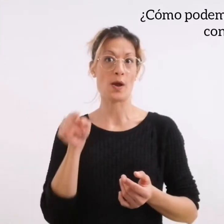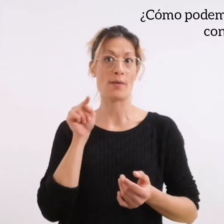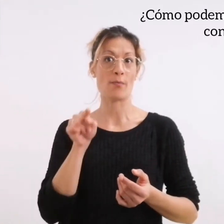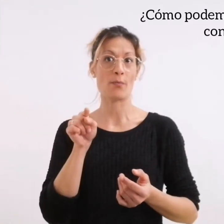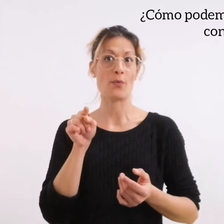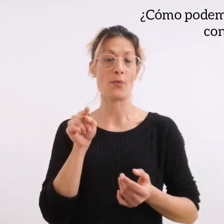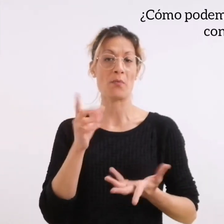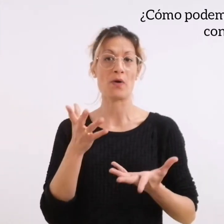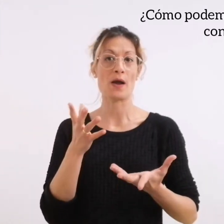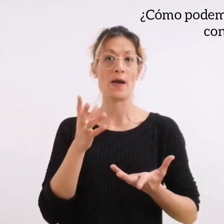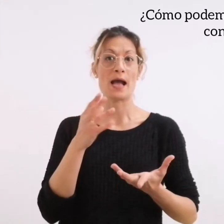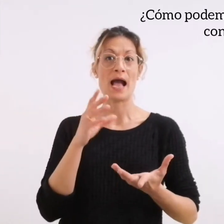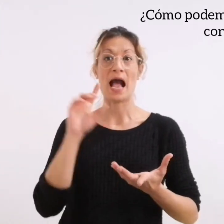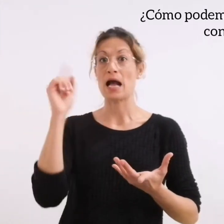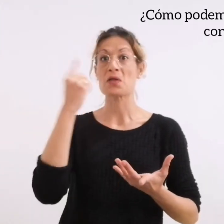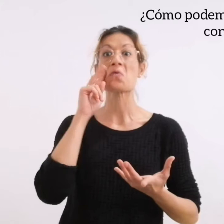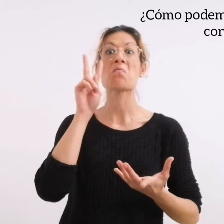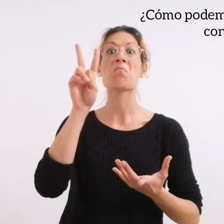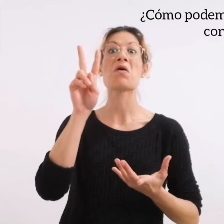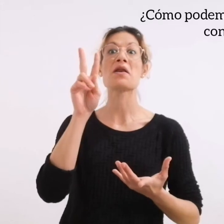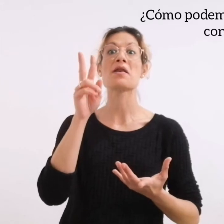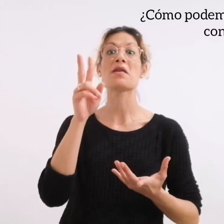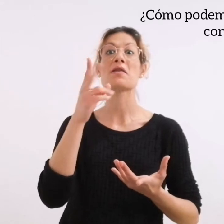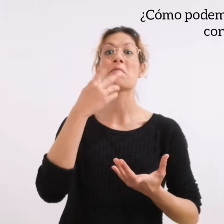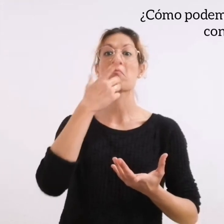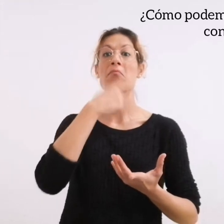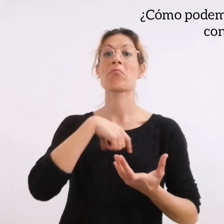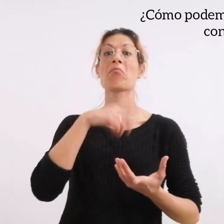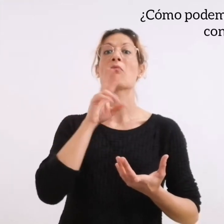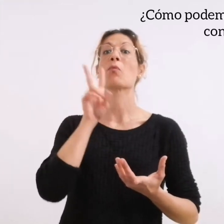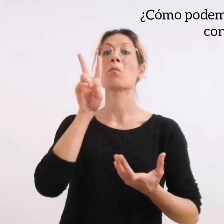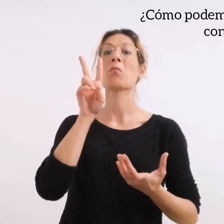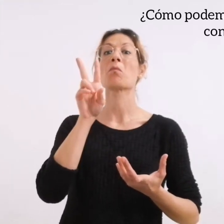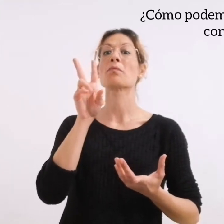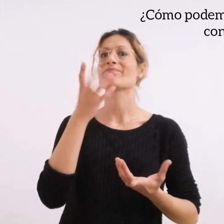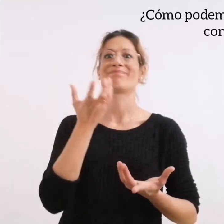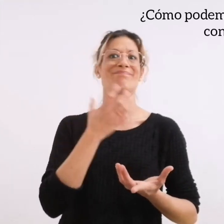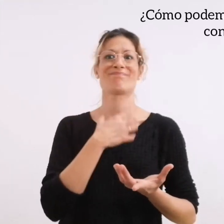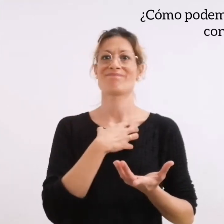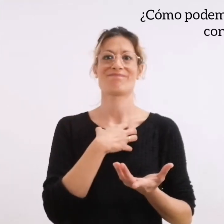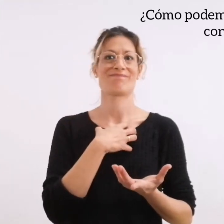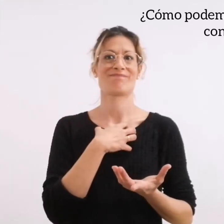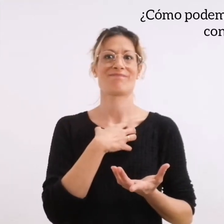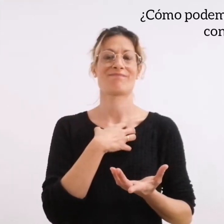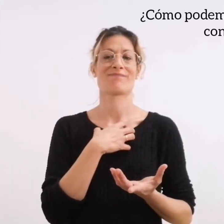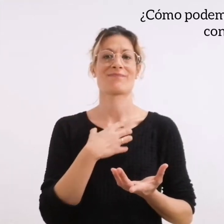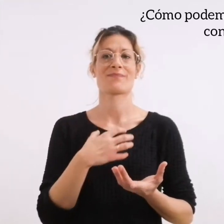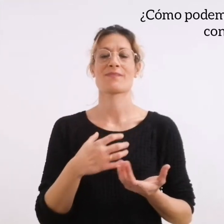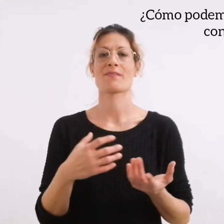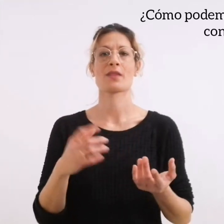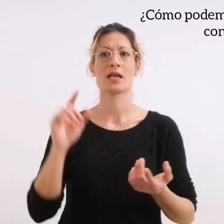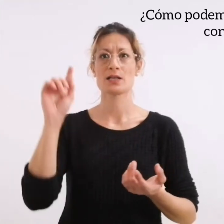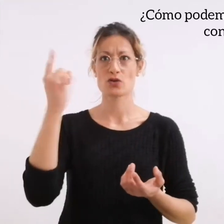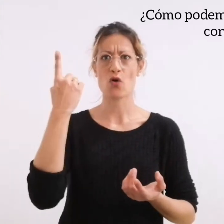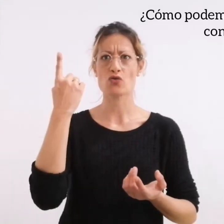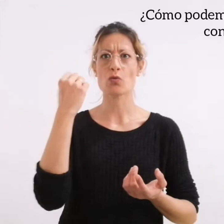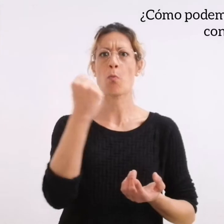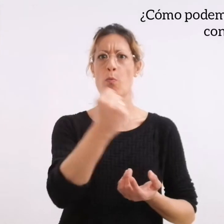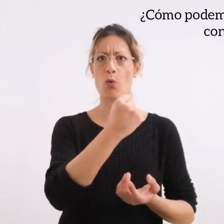Dios. Con nuestro cuerpo físico no podemos ver a Dios. Dios, por supuesto, tiene poder para manifestarse de